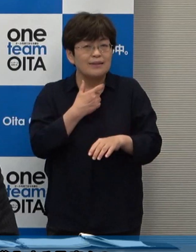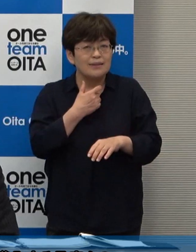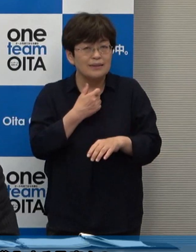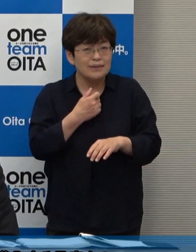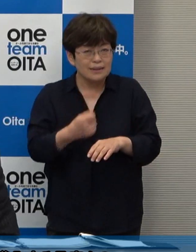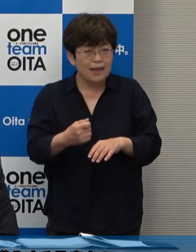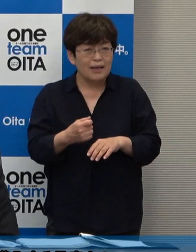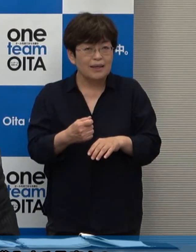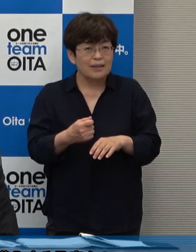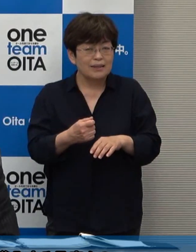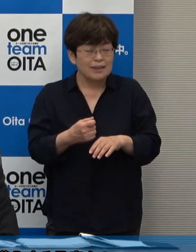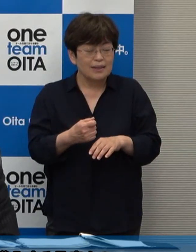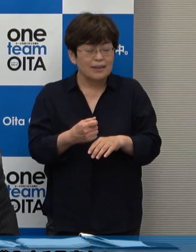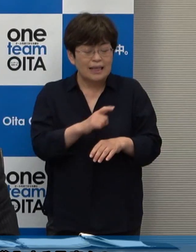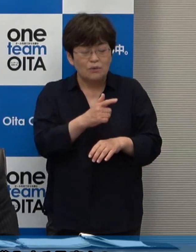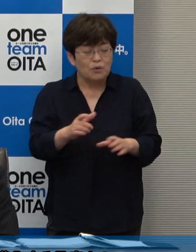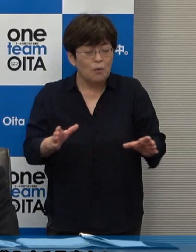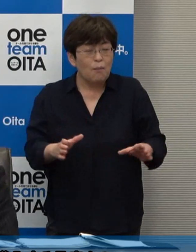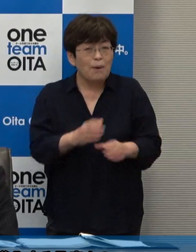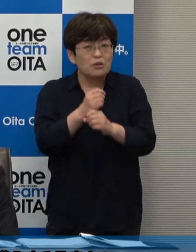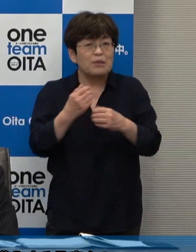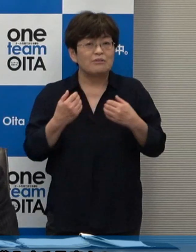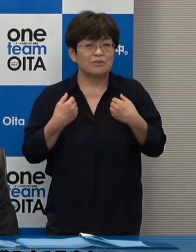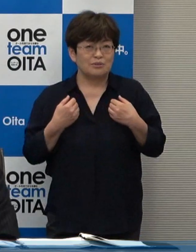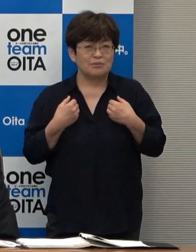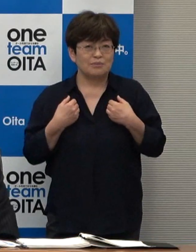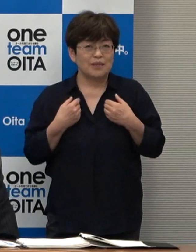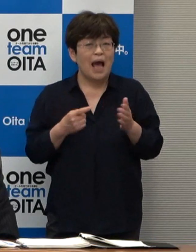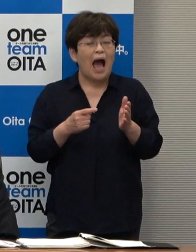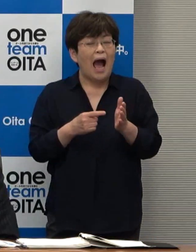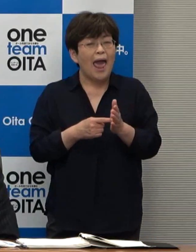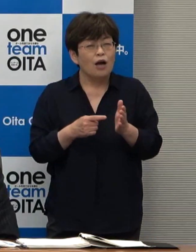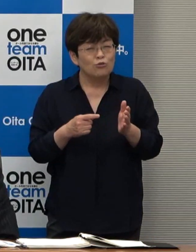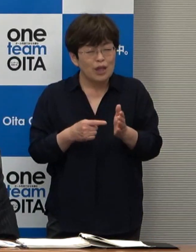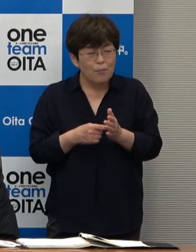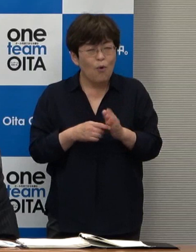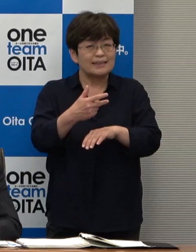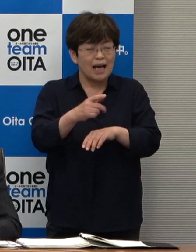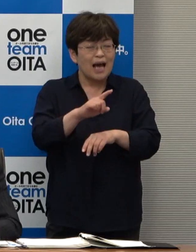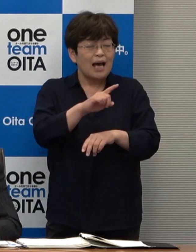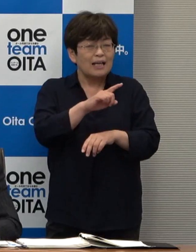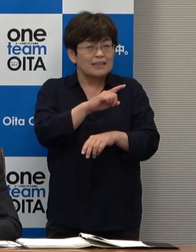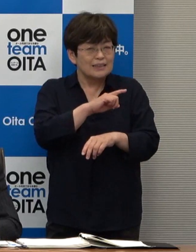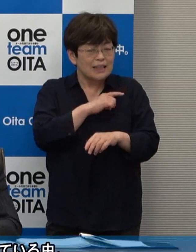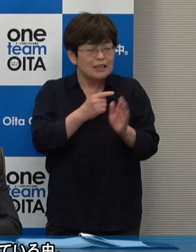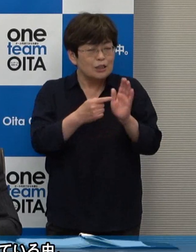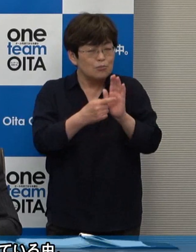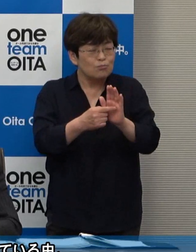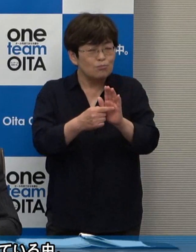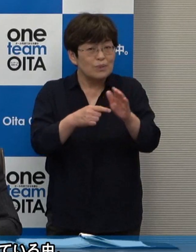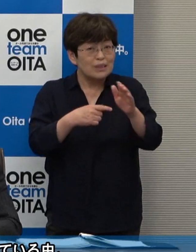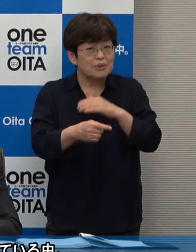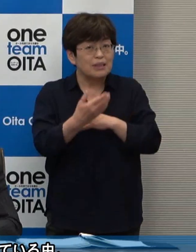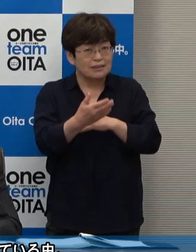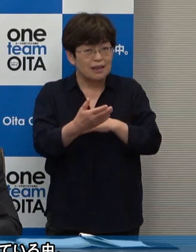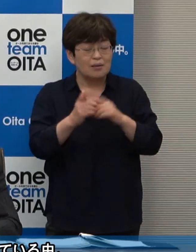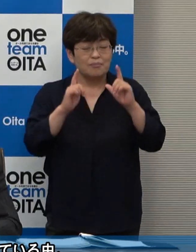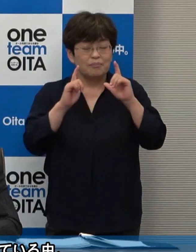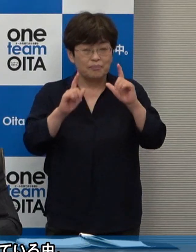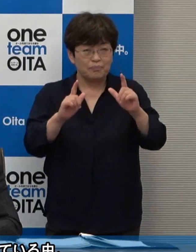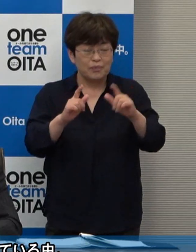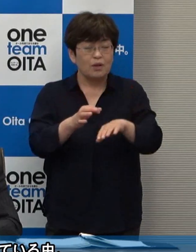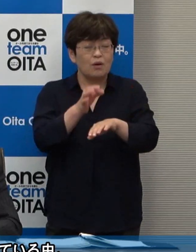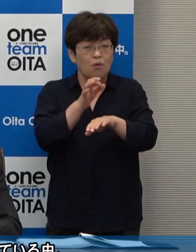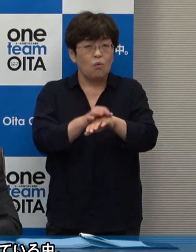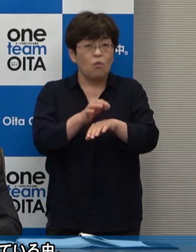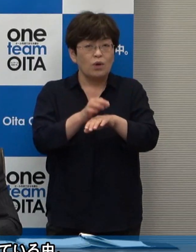文書をまとめなきゃいけませんから、早くても秋口じゃないでしょうか。大分市は大分市で